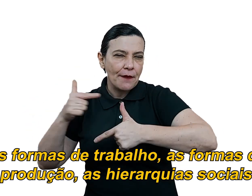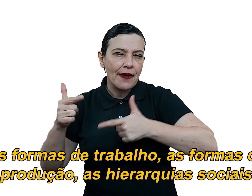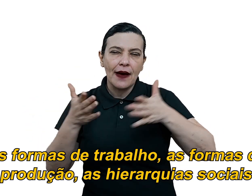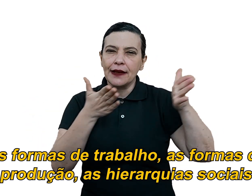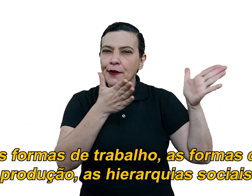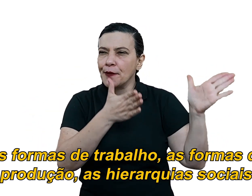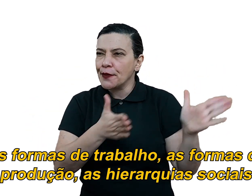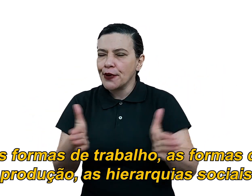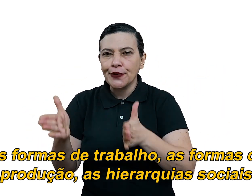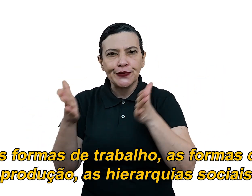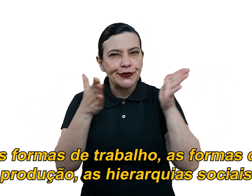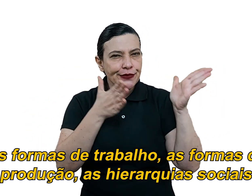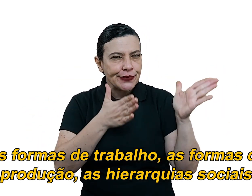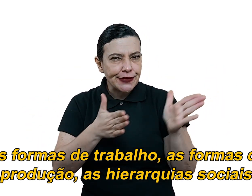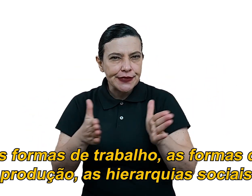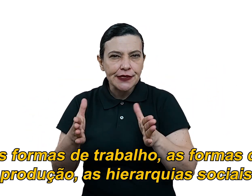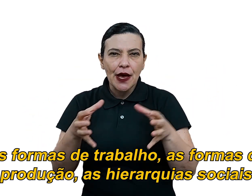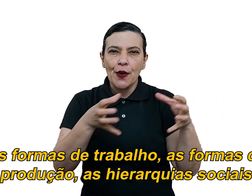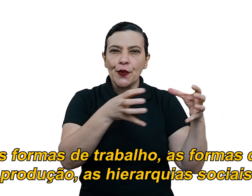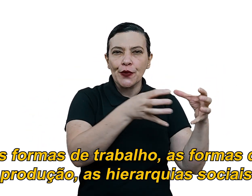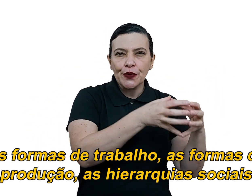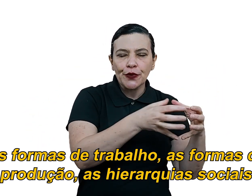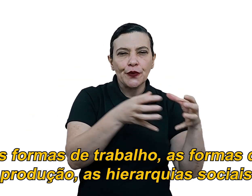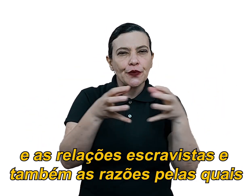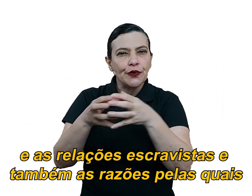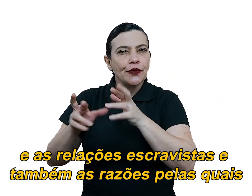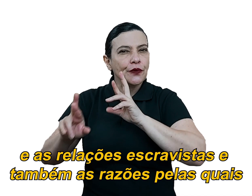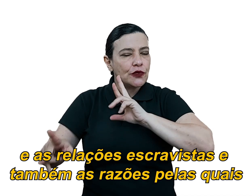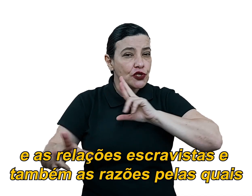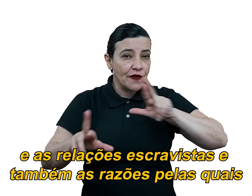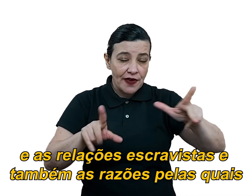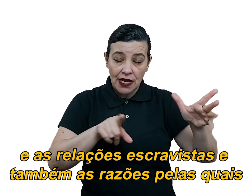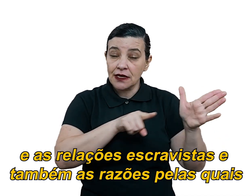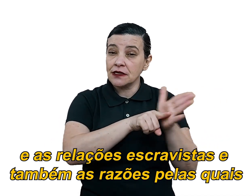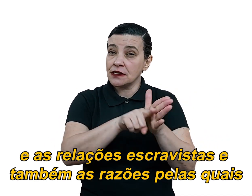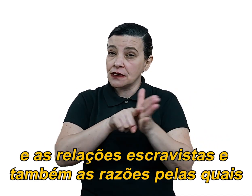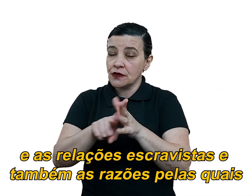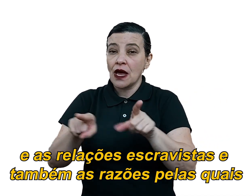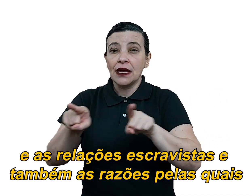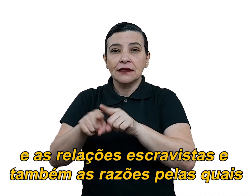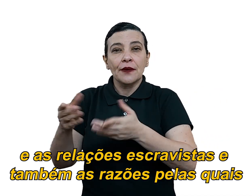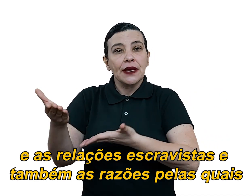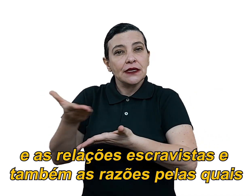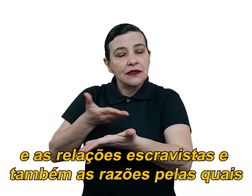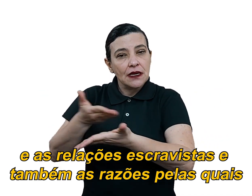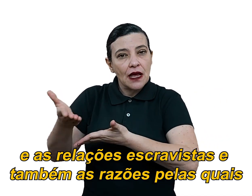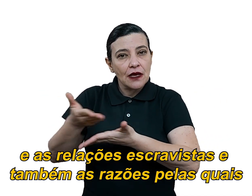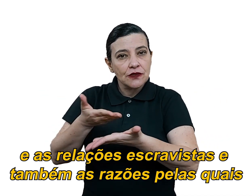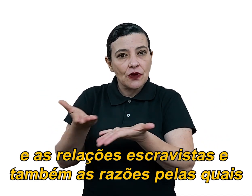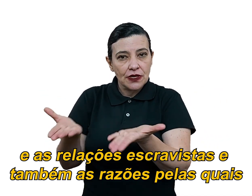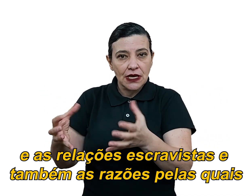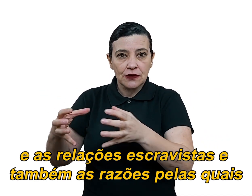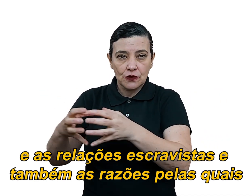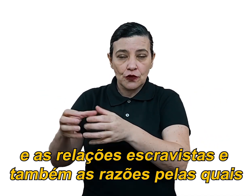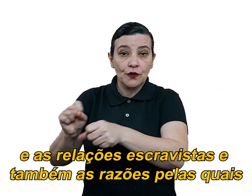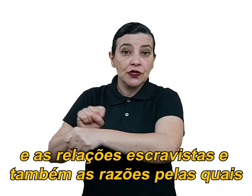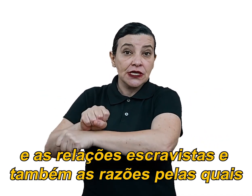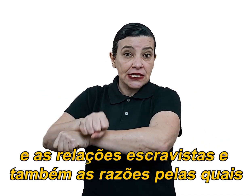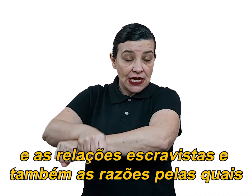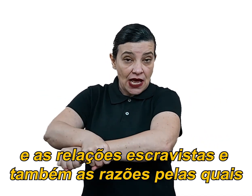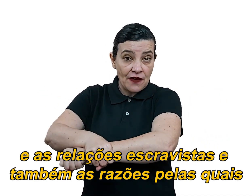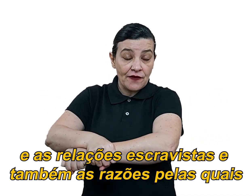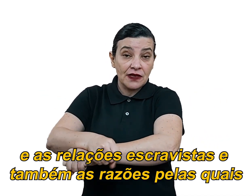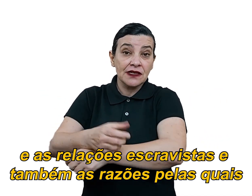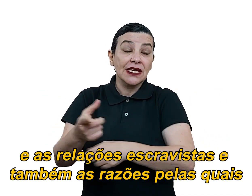formas de produção, as hierarquias sociais e as relações escravistas e também